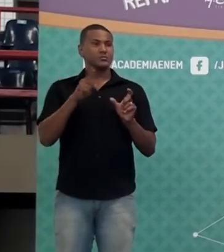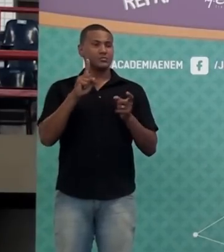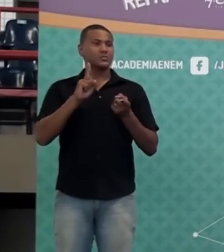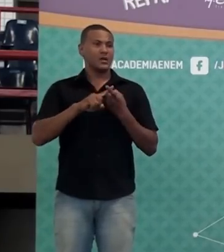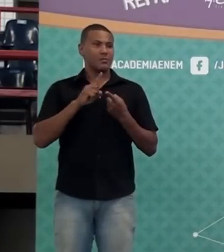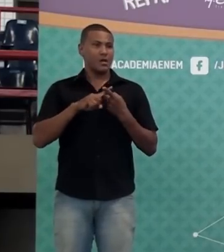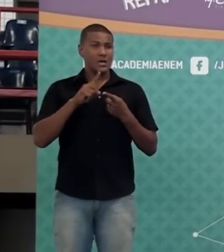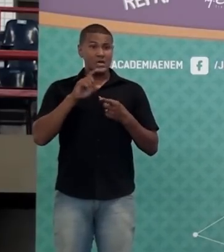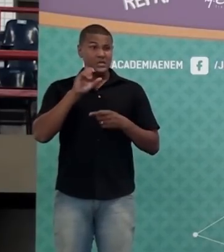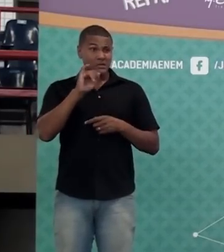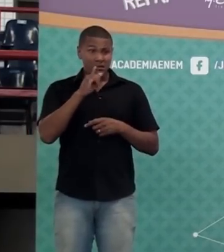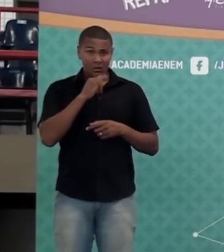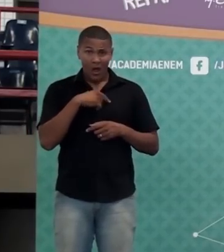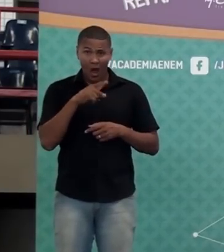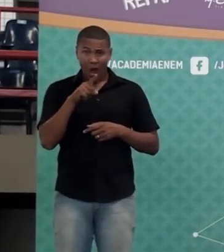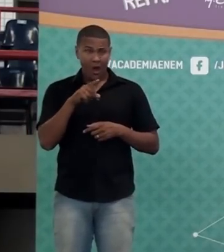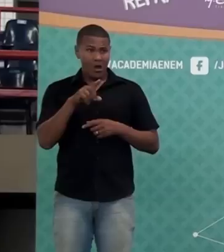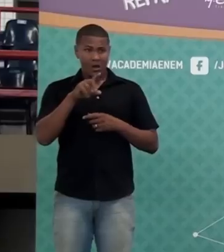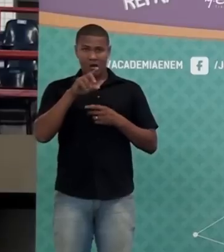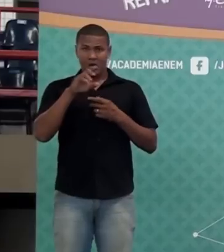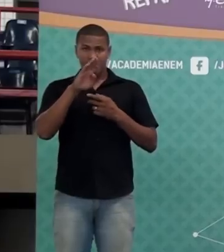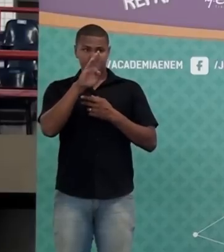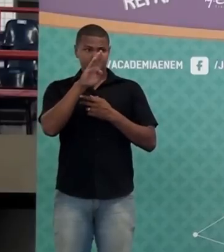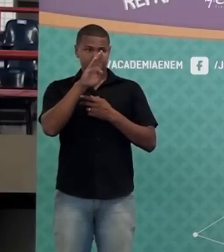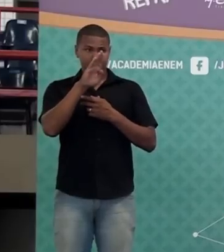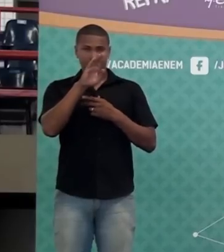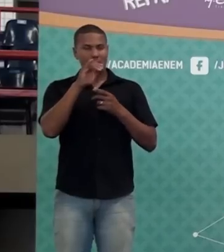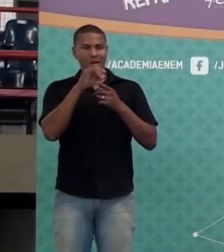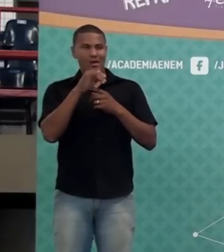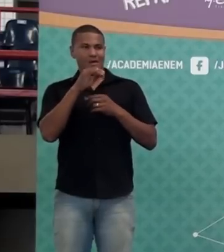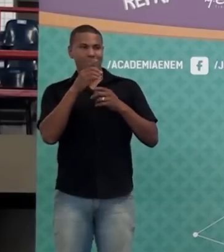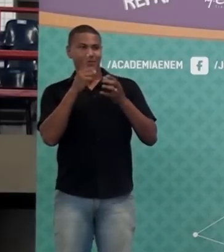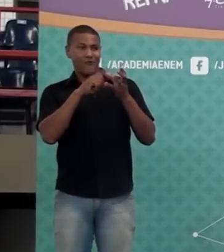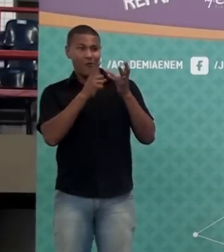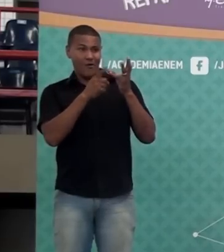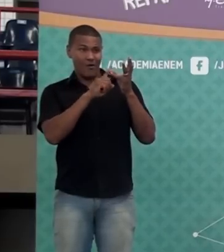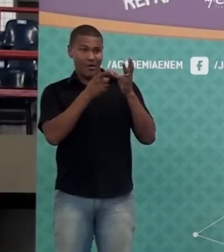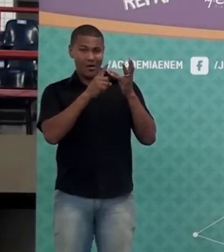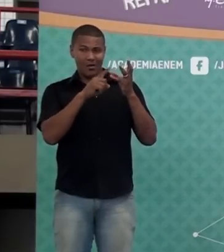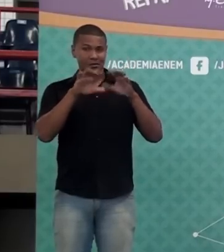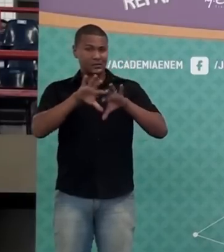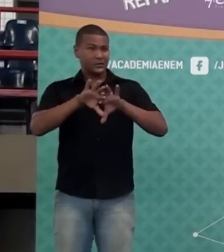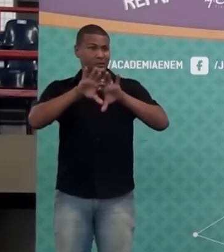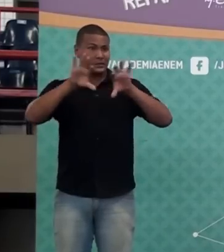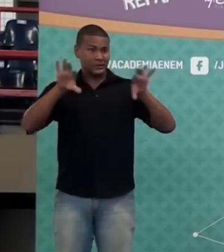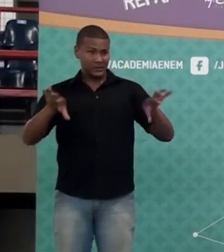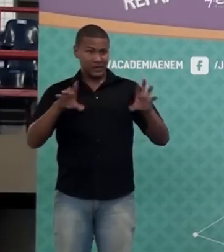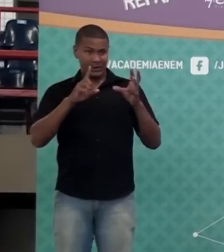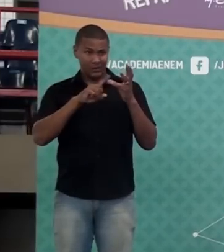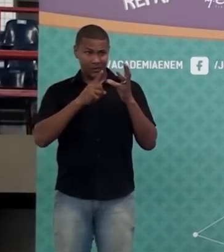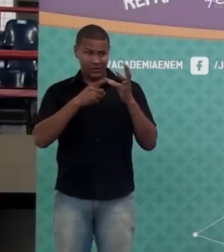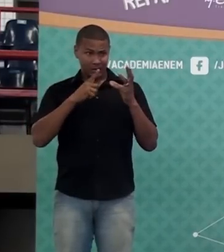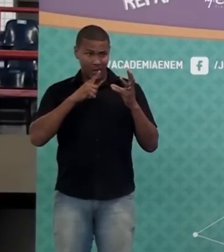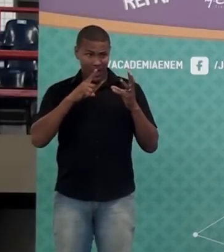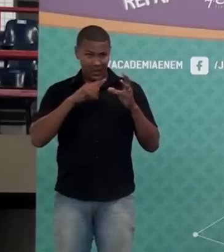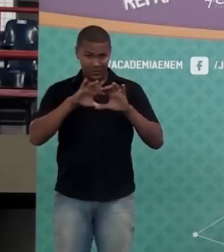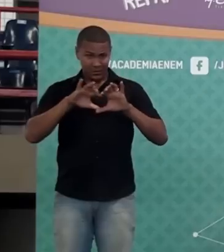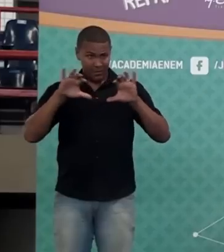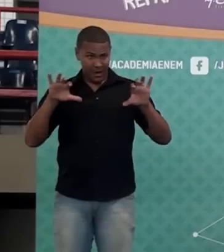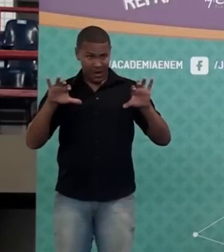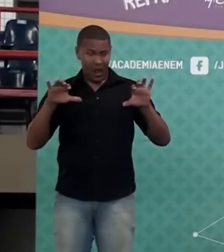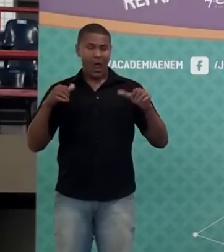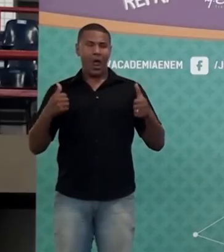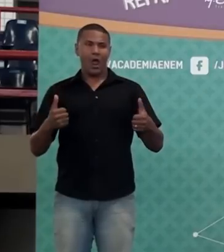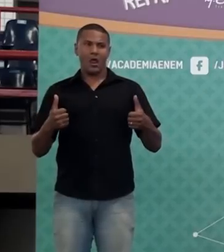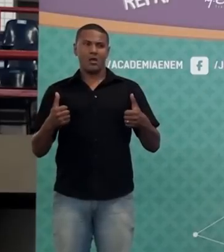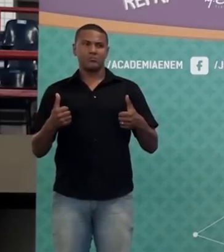é paroxítona. E o u e o i ficarem sozinhos ou seguido de